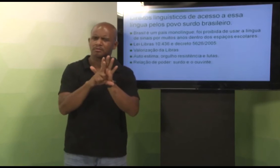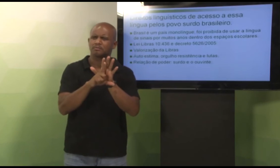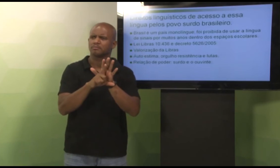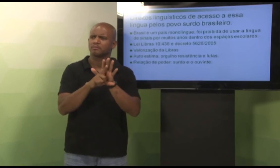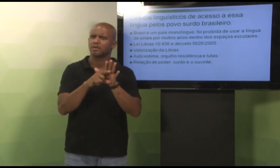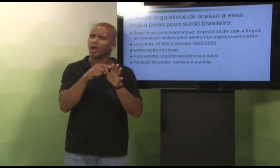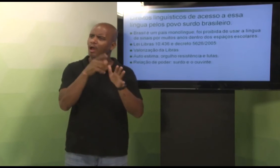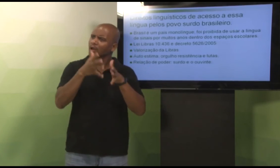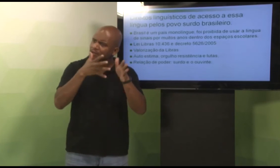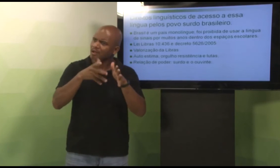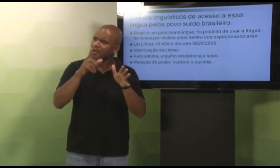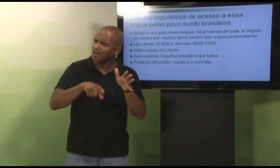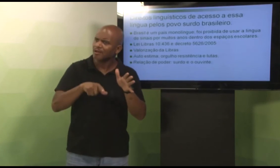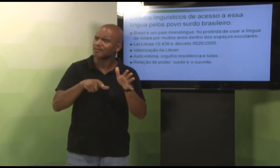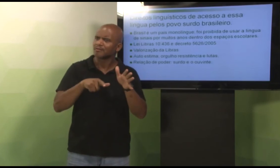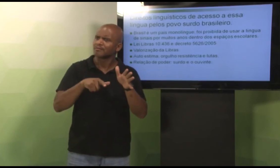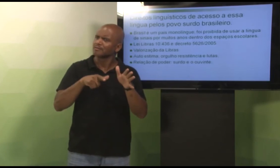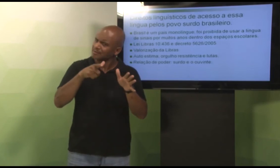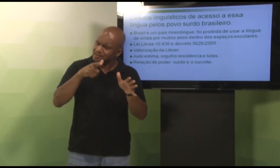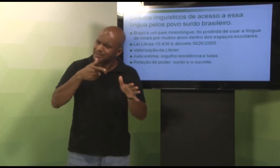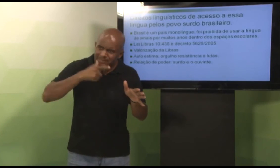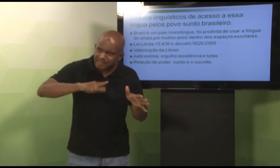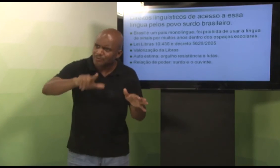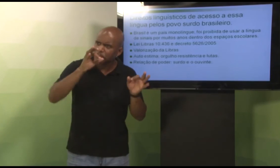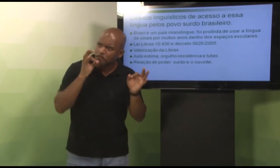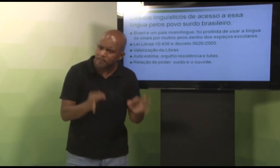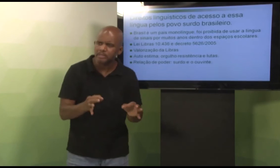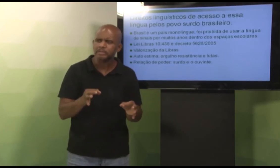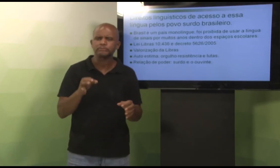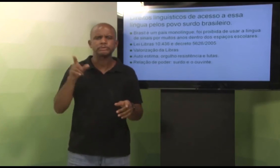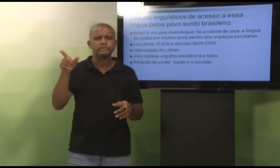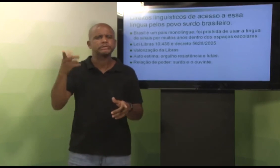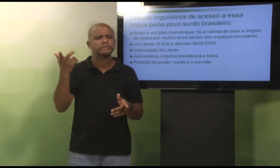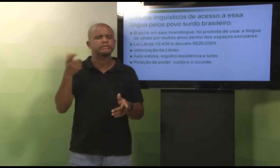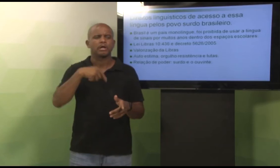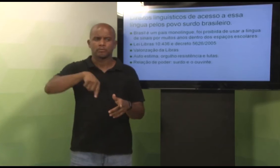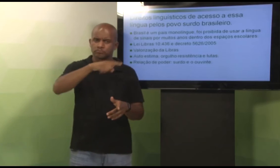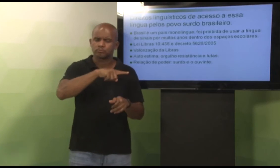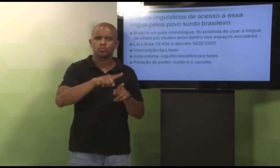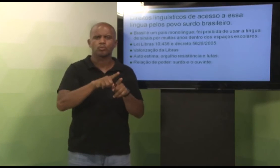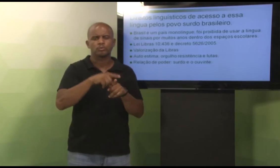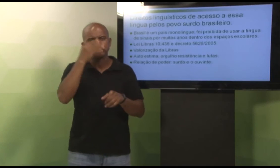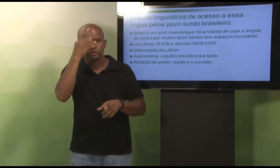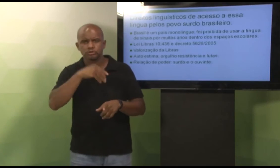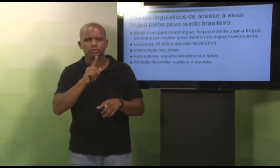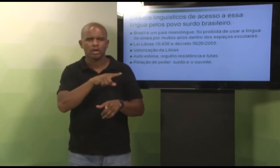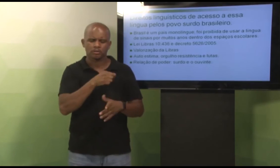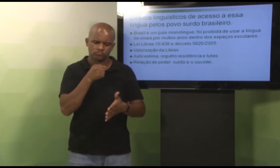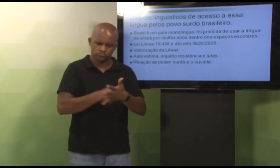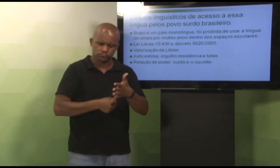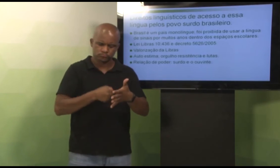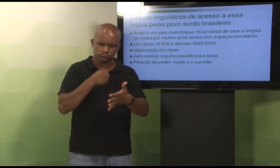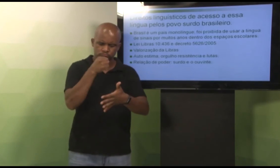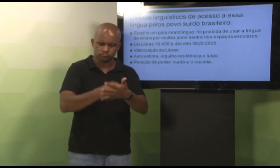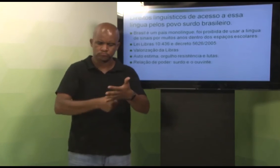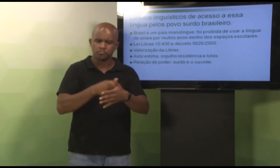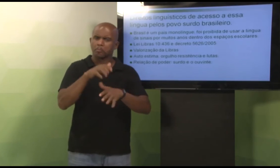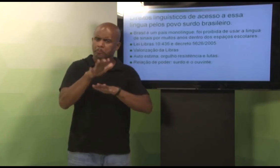desenvolver-se politicamente, entregar projetos, solicitando a efetivação dessa lei. Lei da língua de